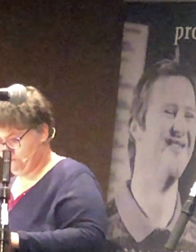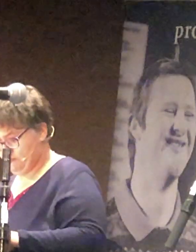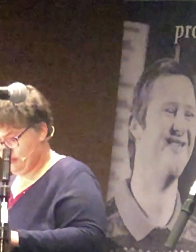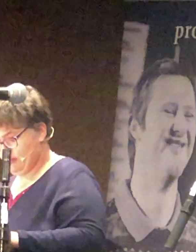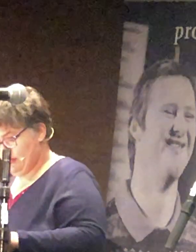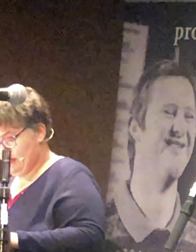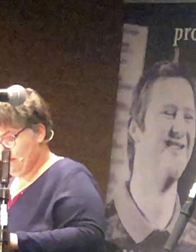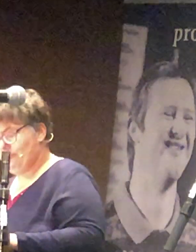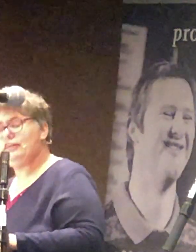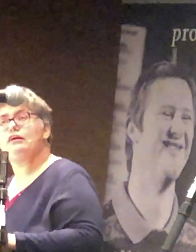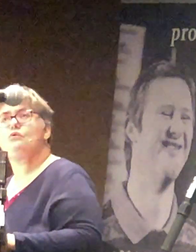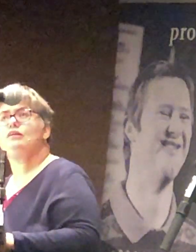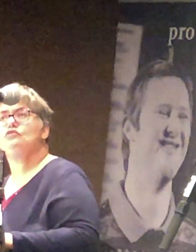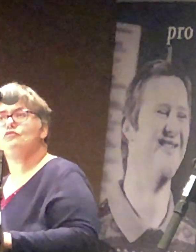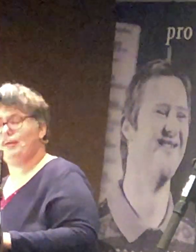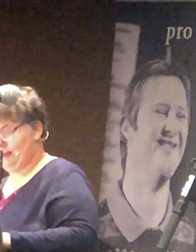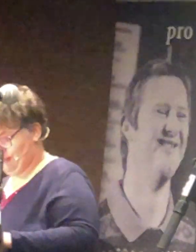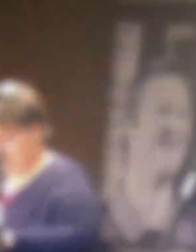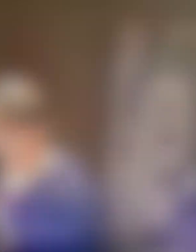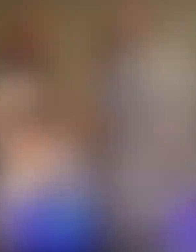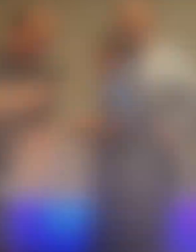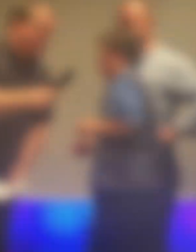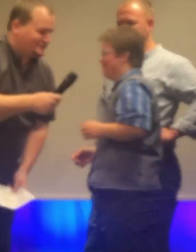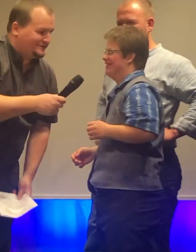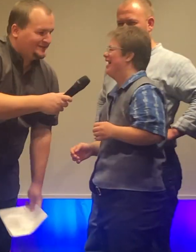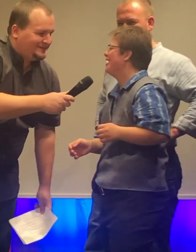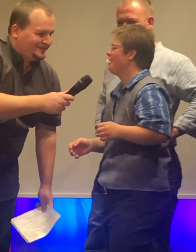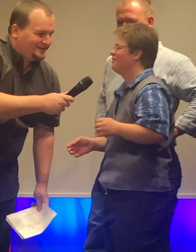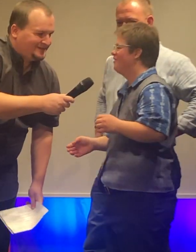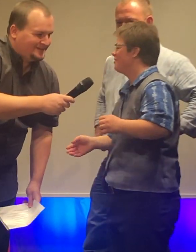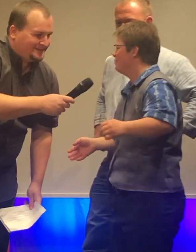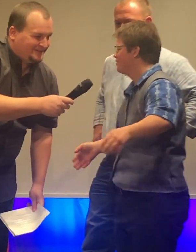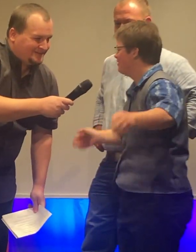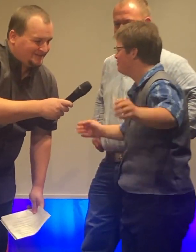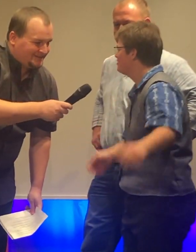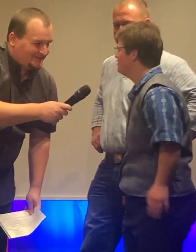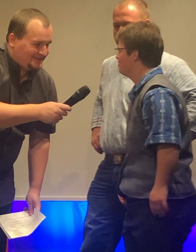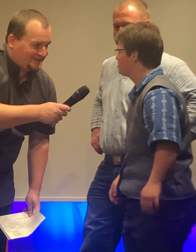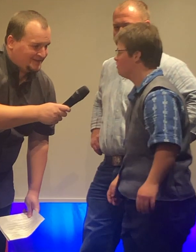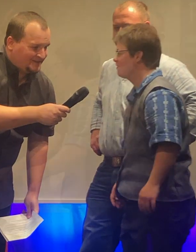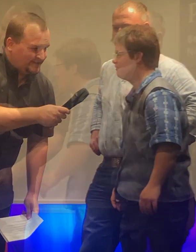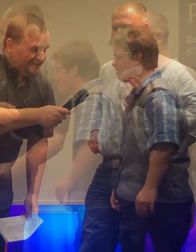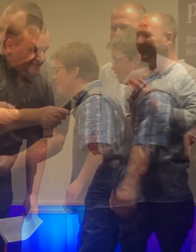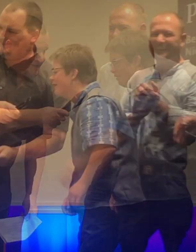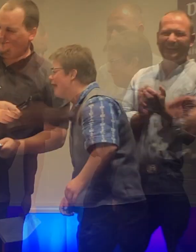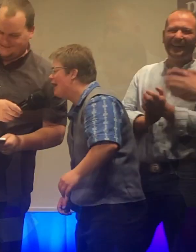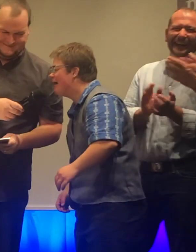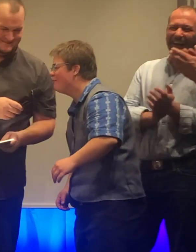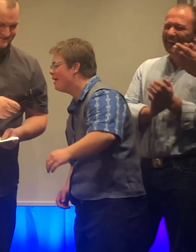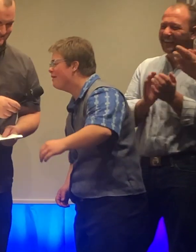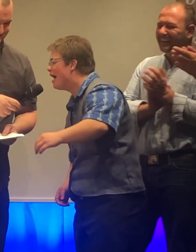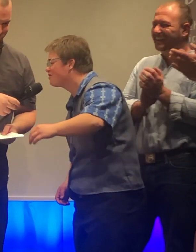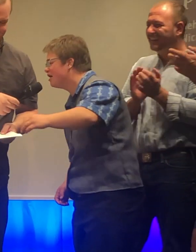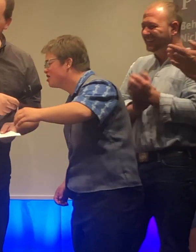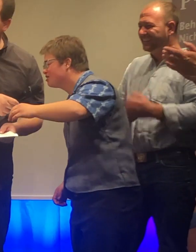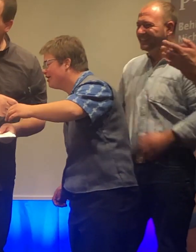immer, finde ich gut und wichtig. Oh, eine. Nein, aber ich werde mal zweite sein, wenn es geht.